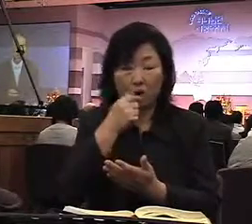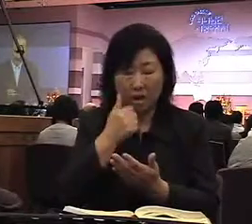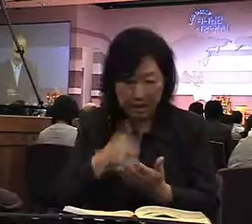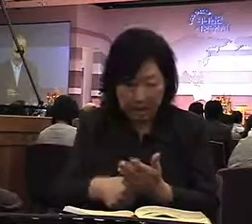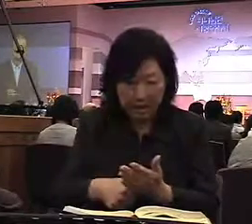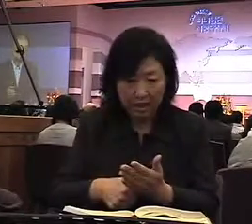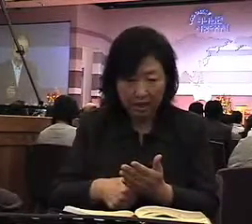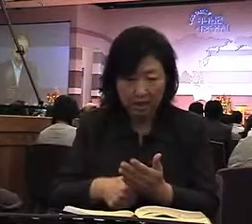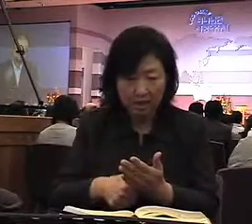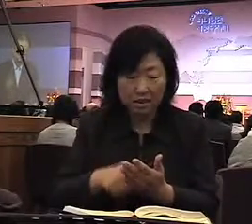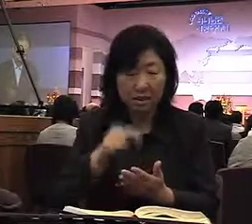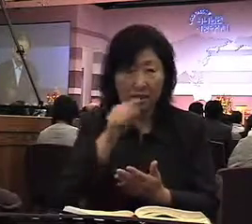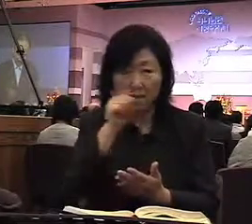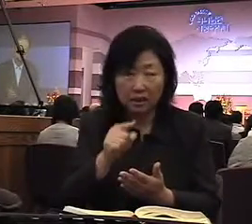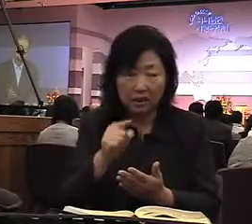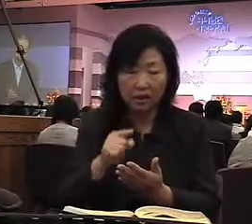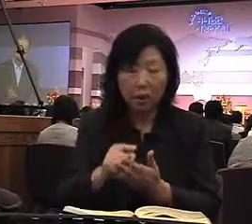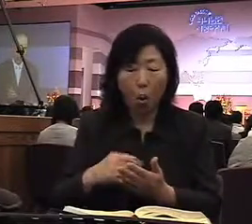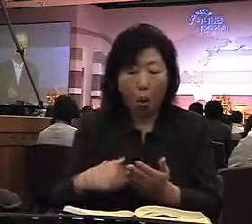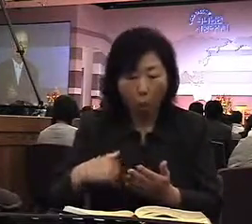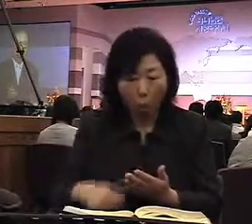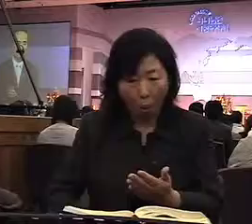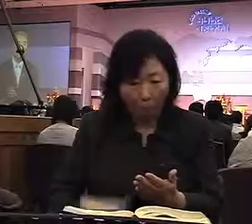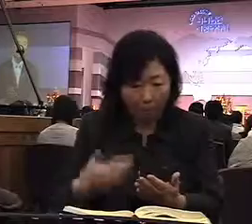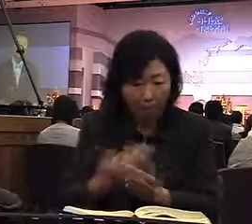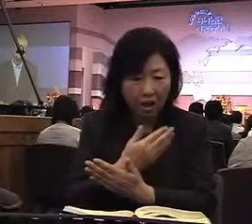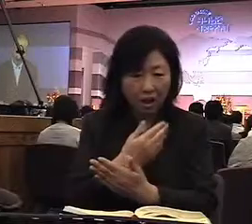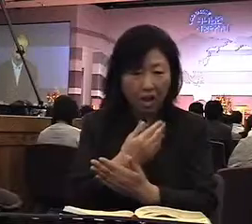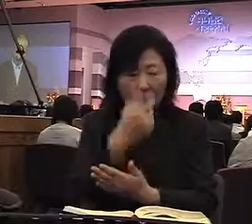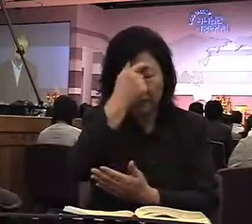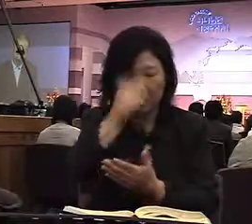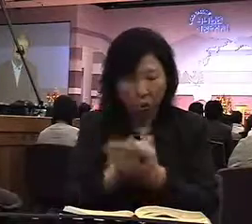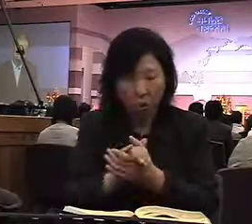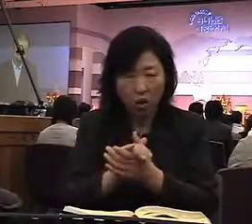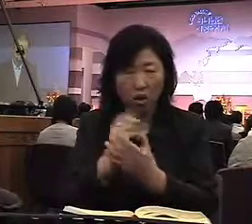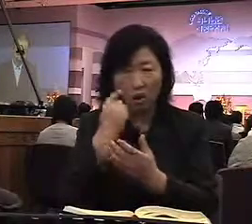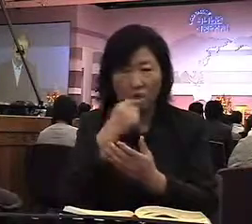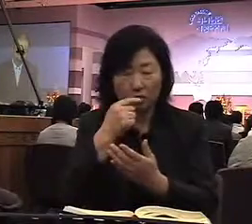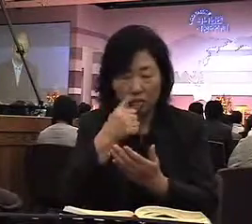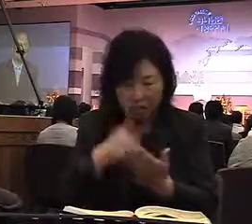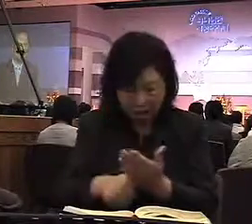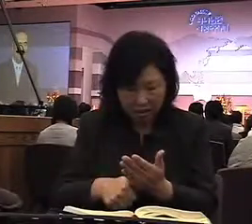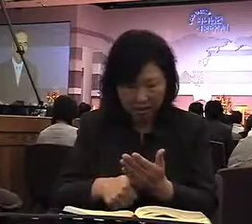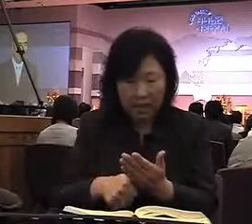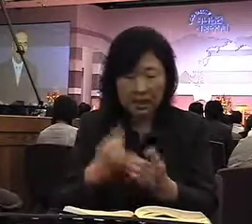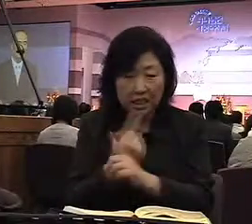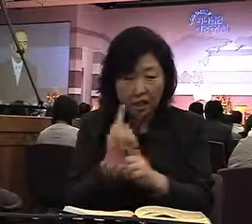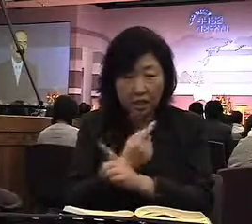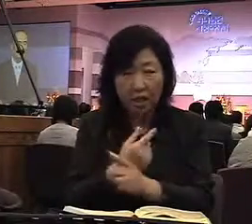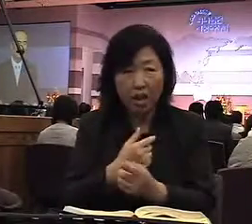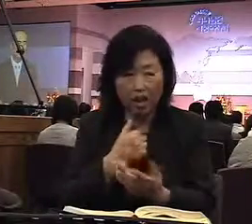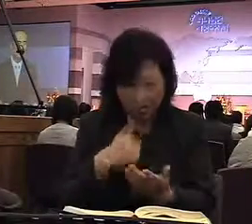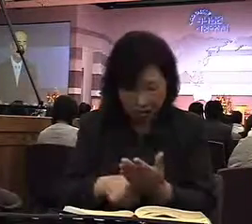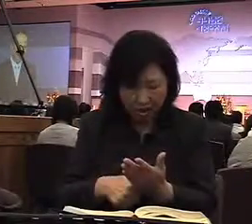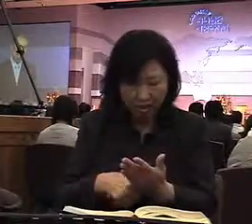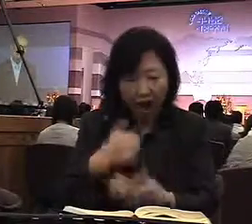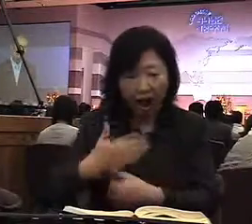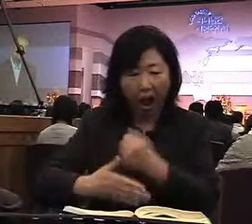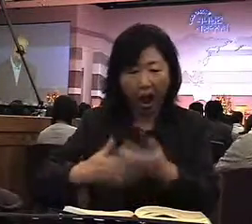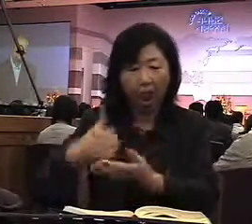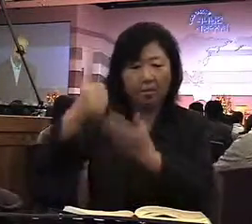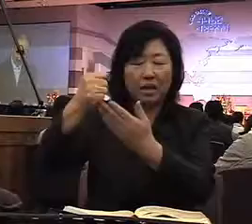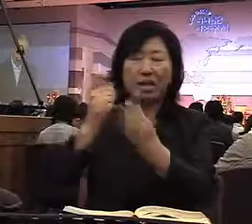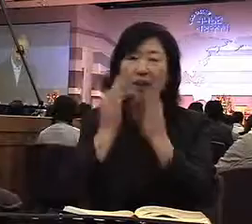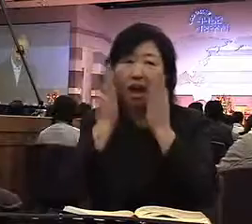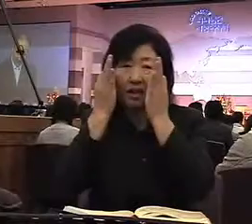이 입술의 제사는 생명의 기도요, 이 입술의 제사는 치유의 기도요, 이 입술의 제사는 하나님께 아는